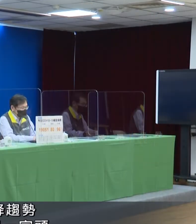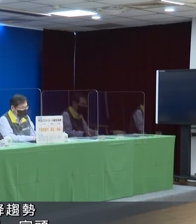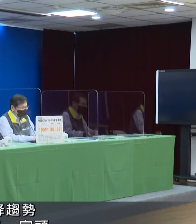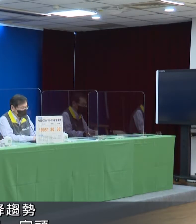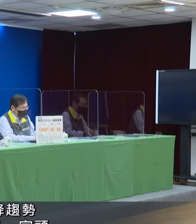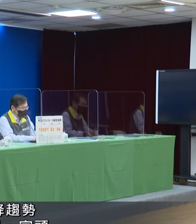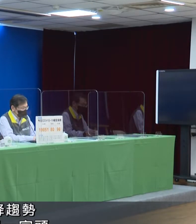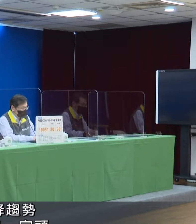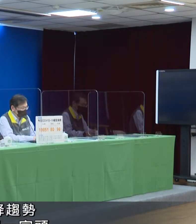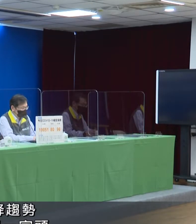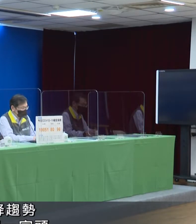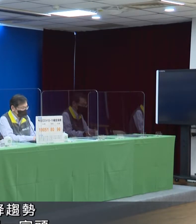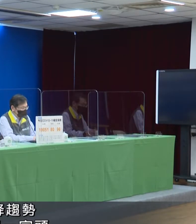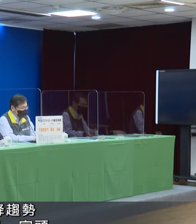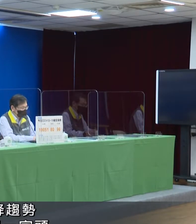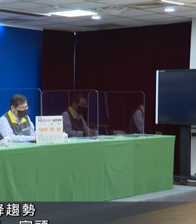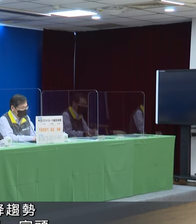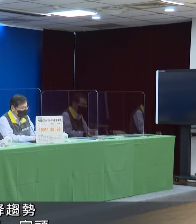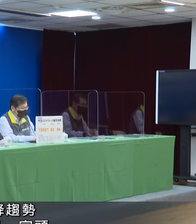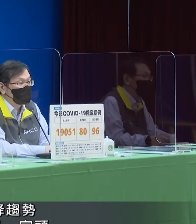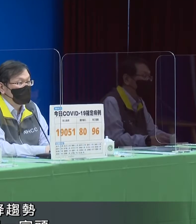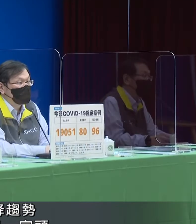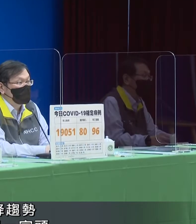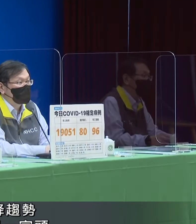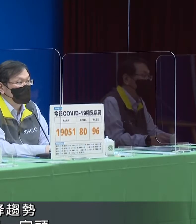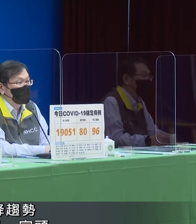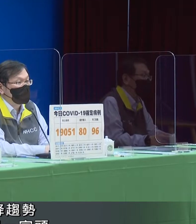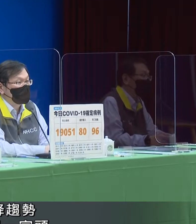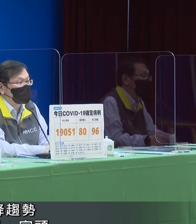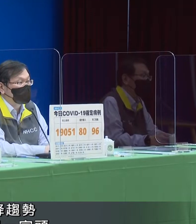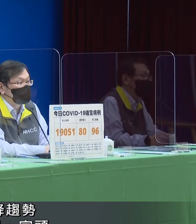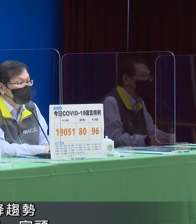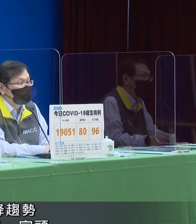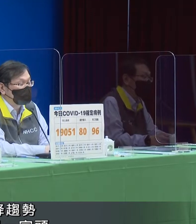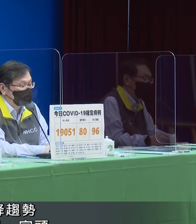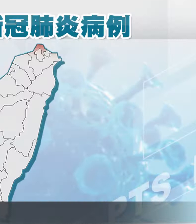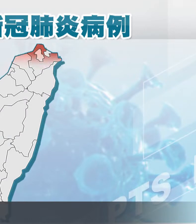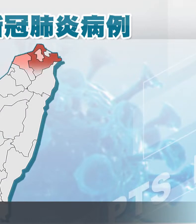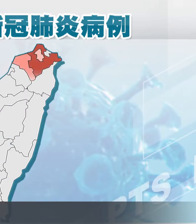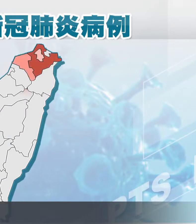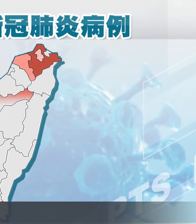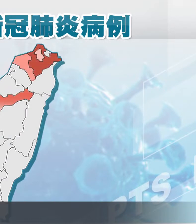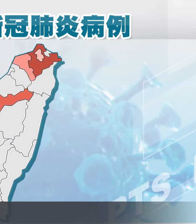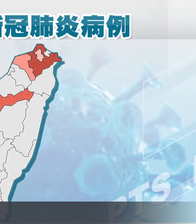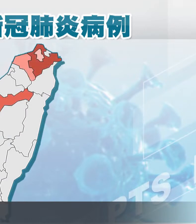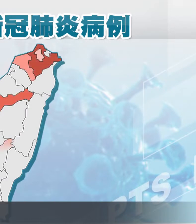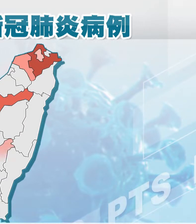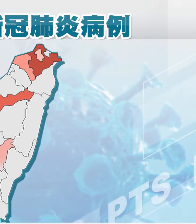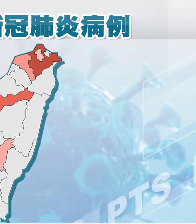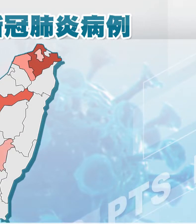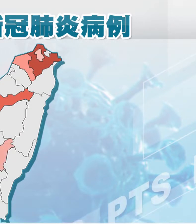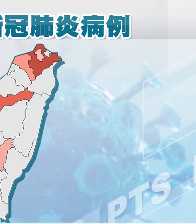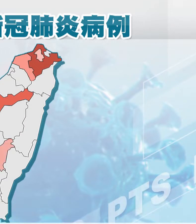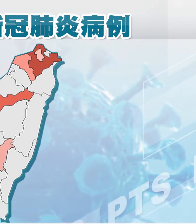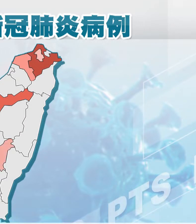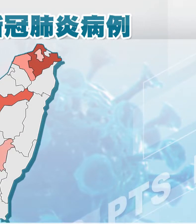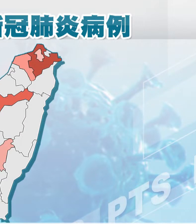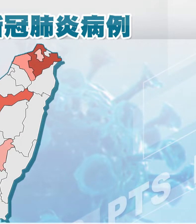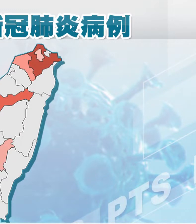国内疫情有缓步下降趋势，相隔69天之后再见一字头。7月11号新增19051例确诊个案，